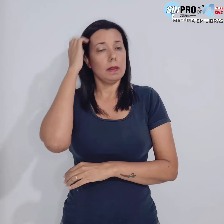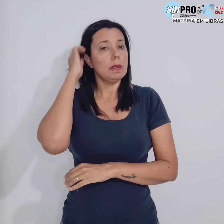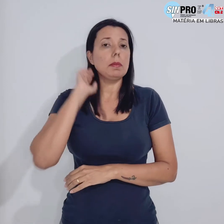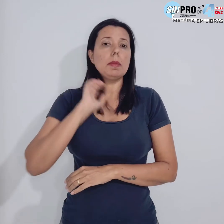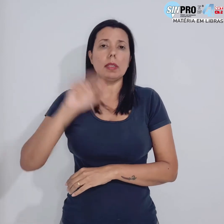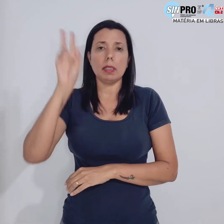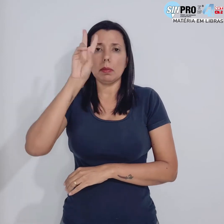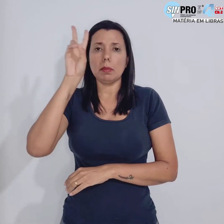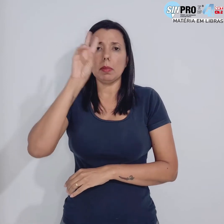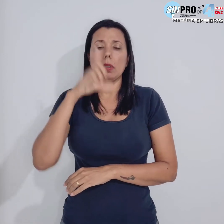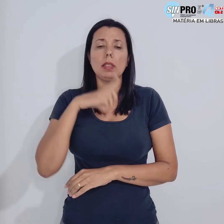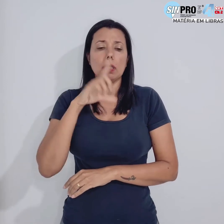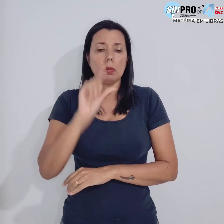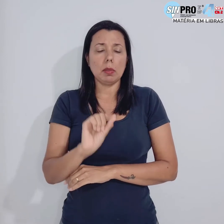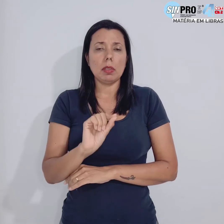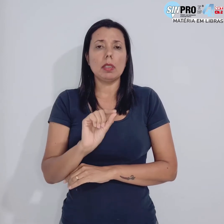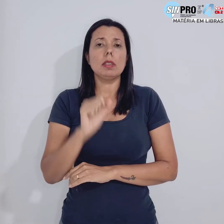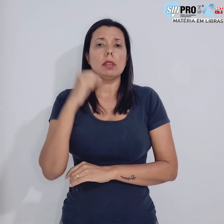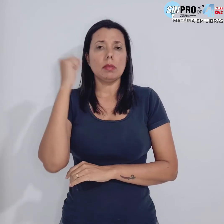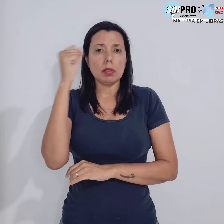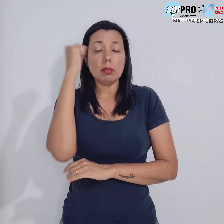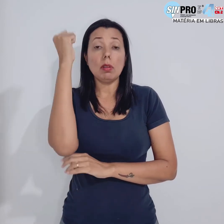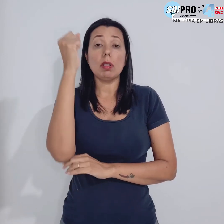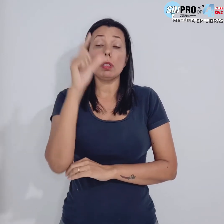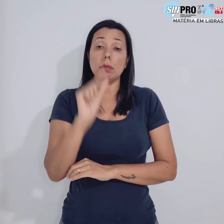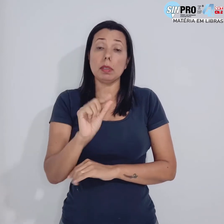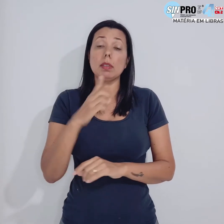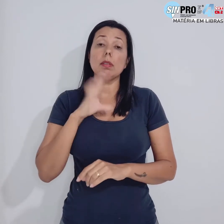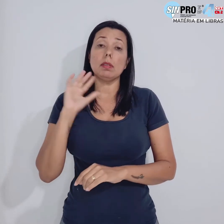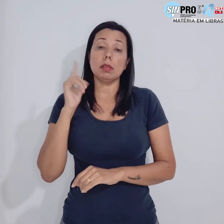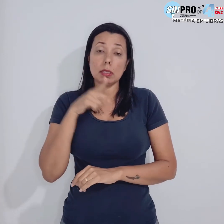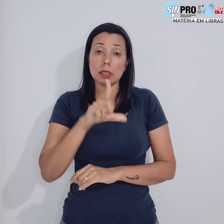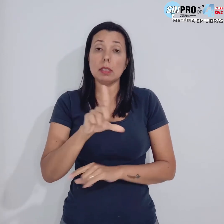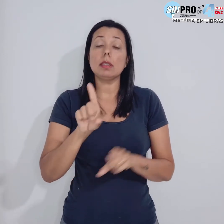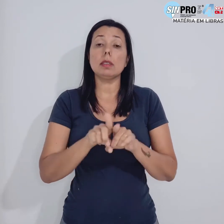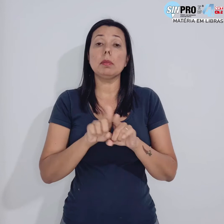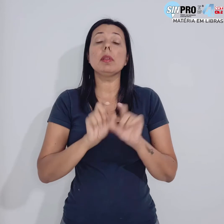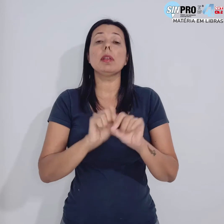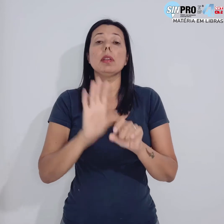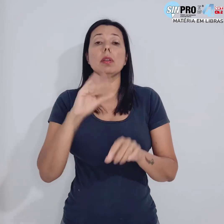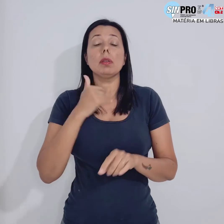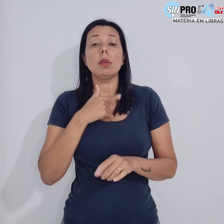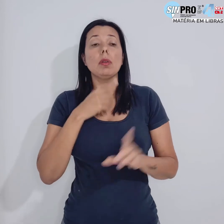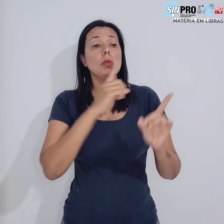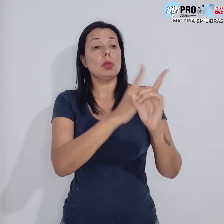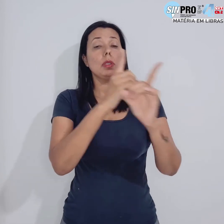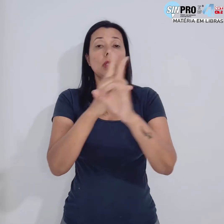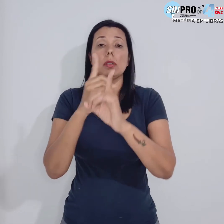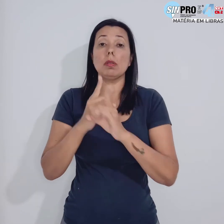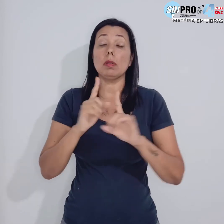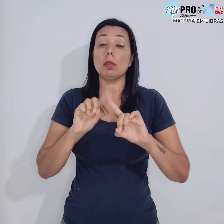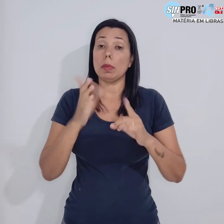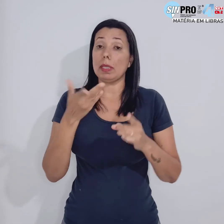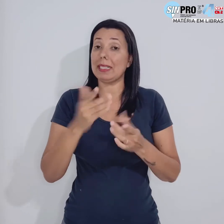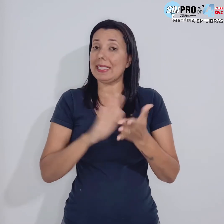federal. Não é uma data de comemorações de conquistas que conseguimos olhando para o passado. É uma data que marca